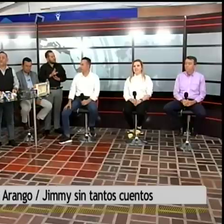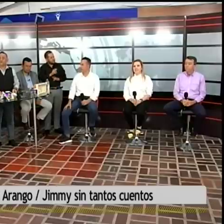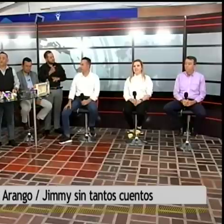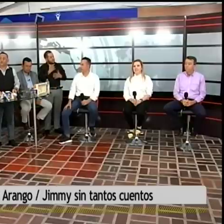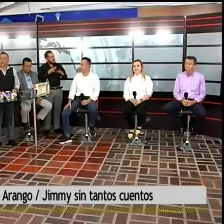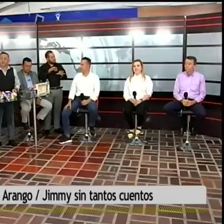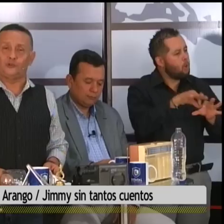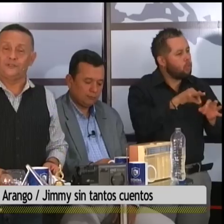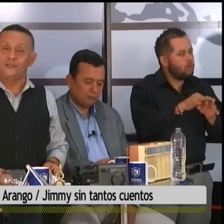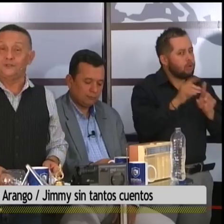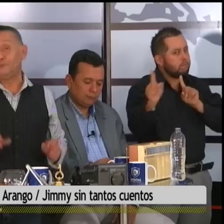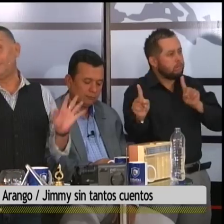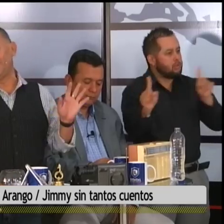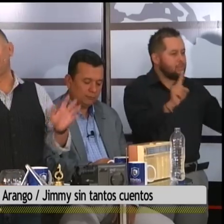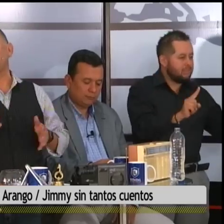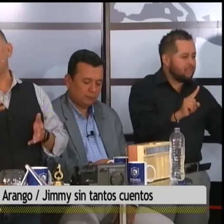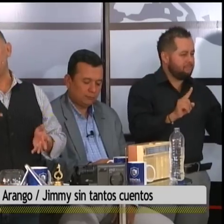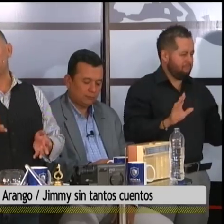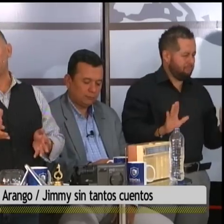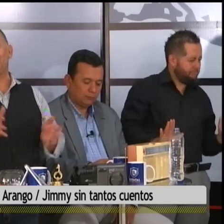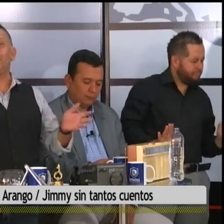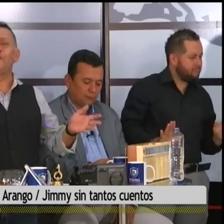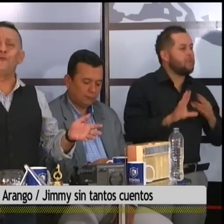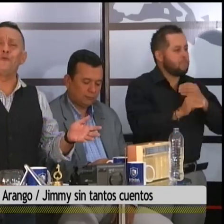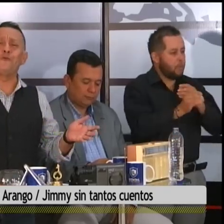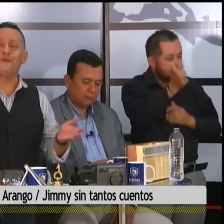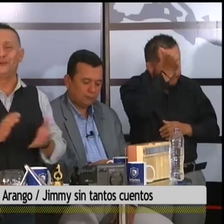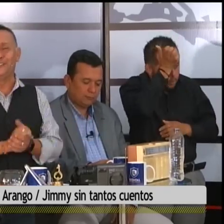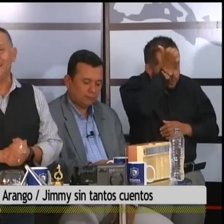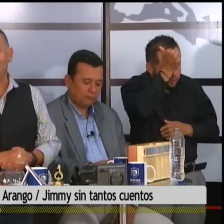de votos. Y también vi un bus y dije,